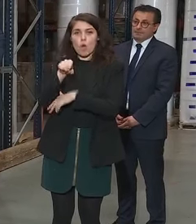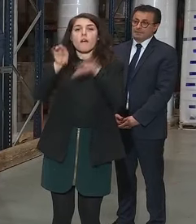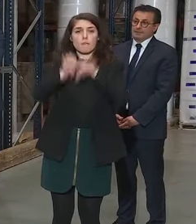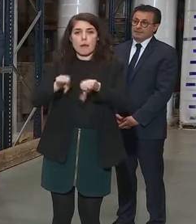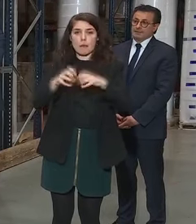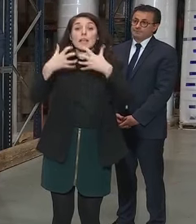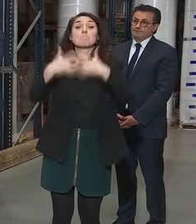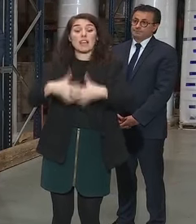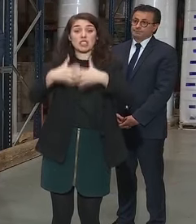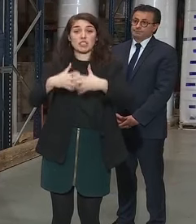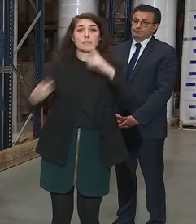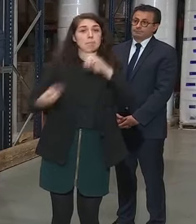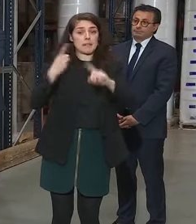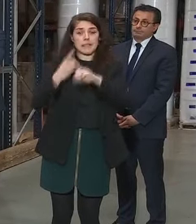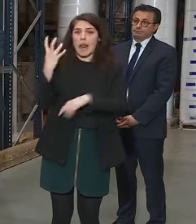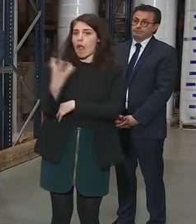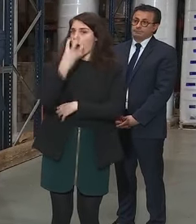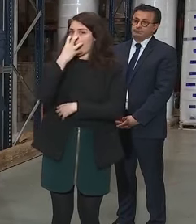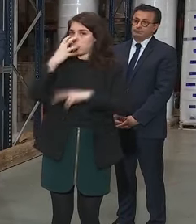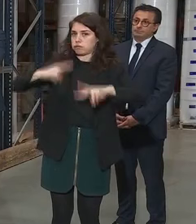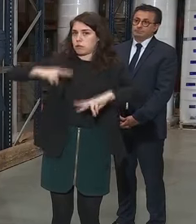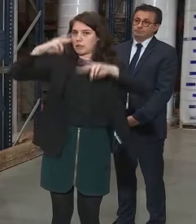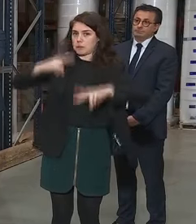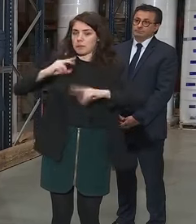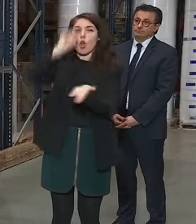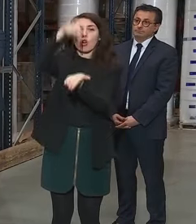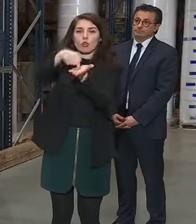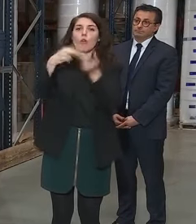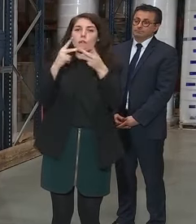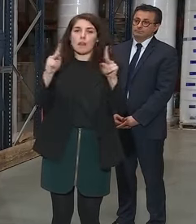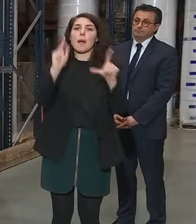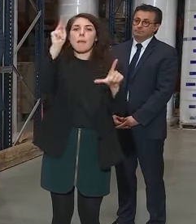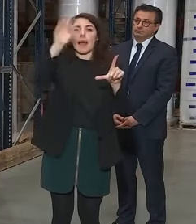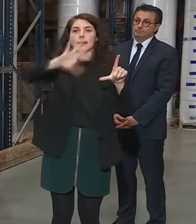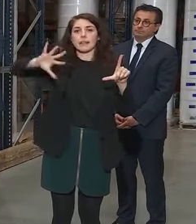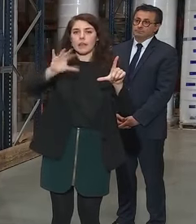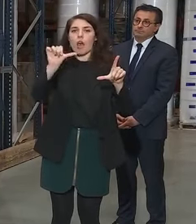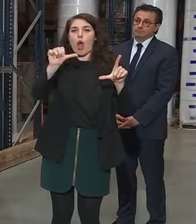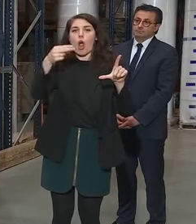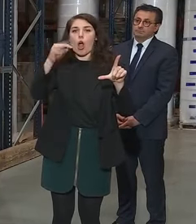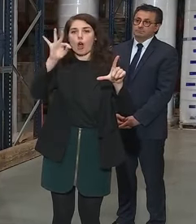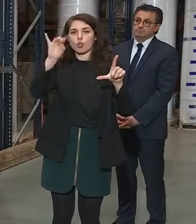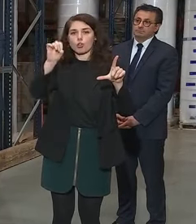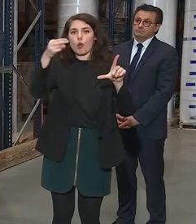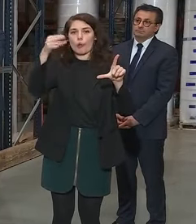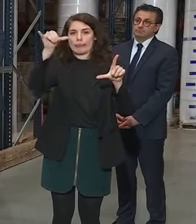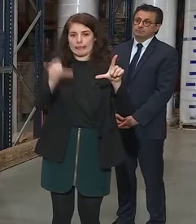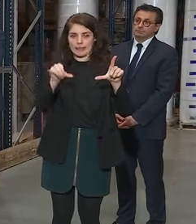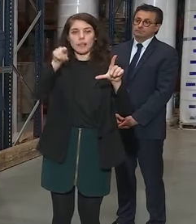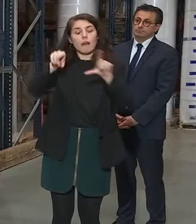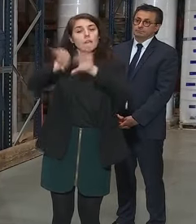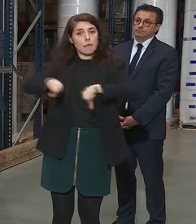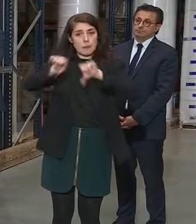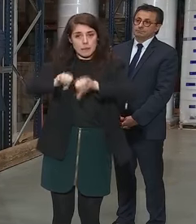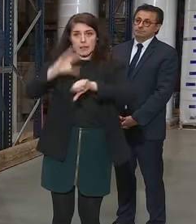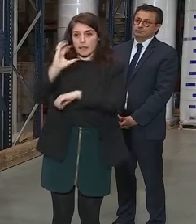différentes catégories depuis son usine d'Antony. J'ai une pensée toute particulière pour les citoyens de cette ville, je